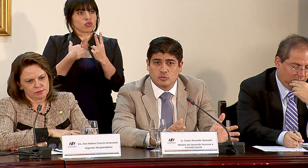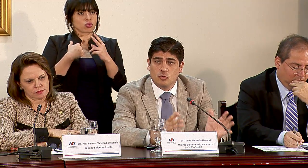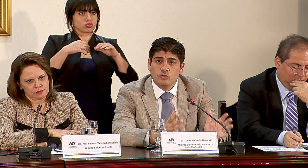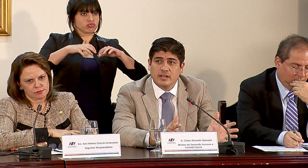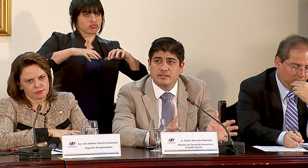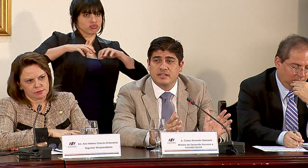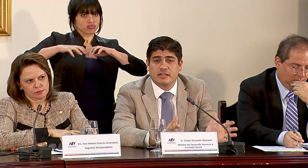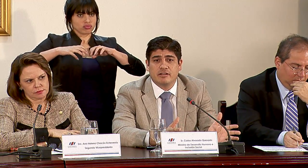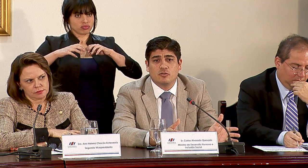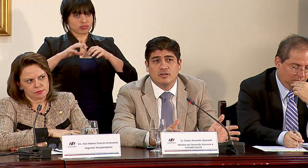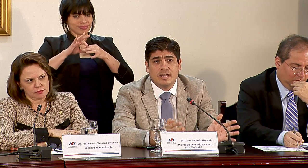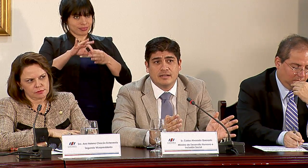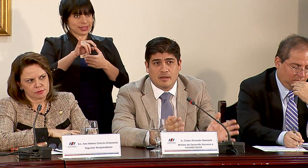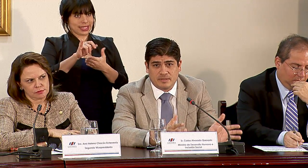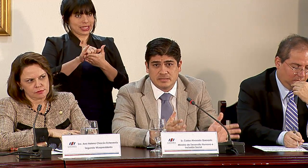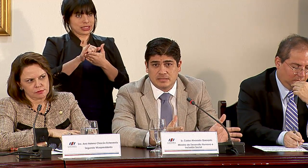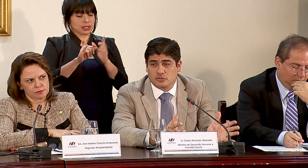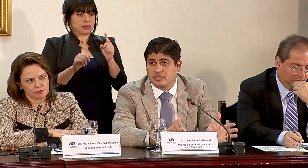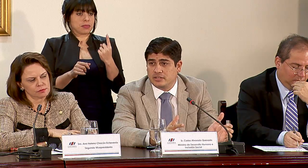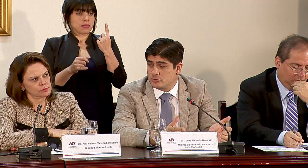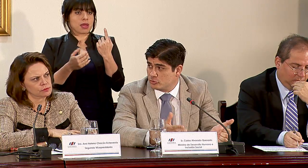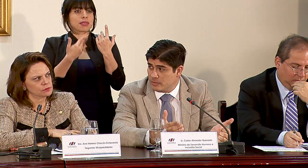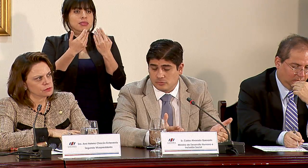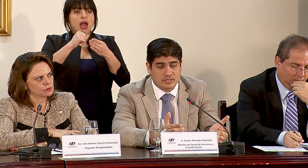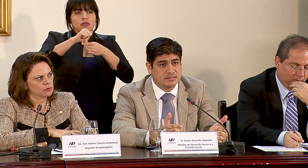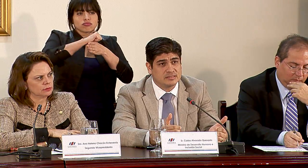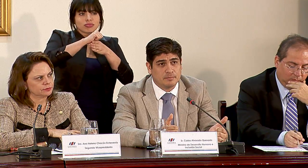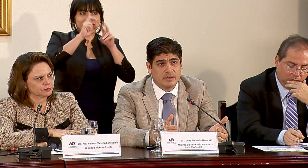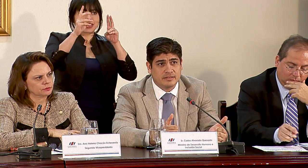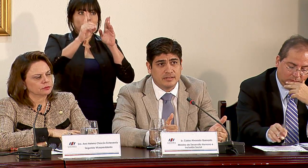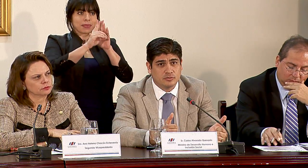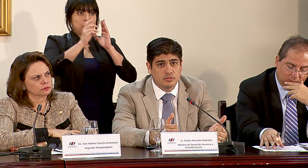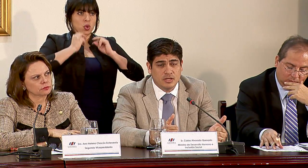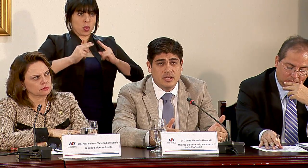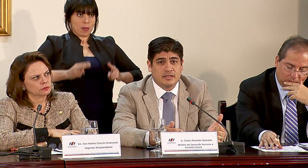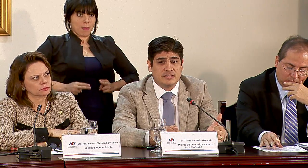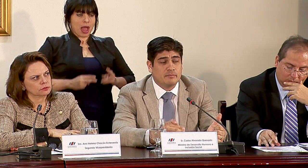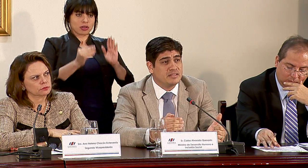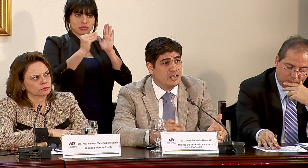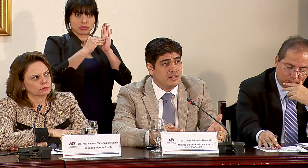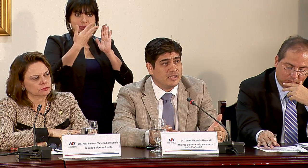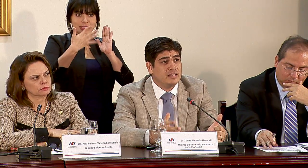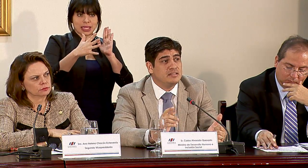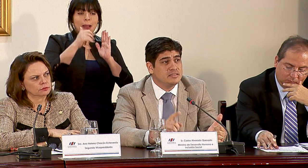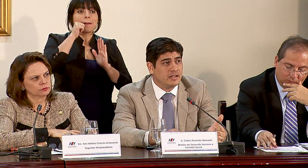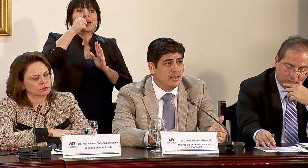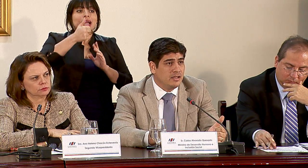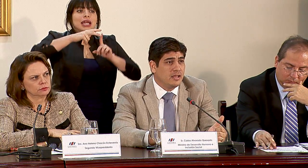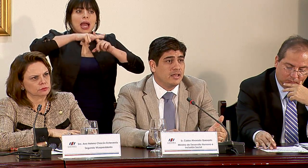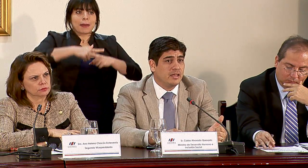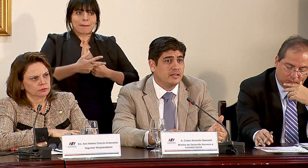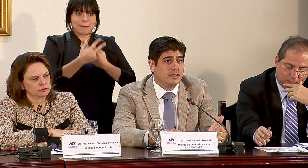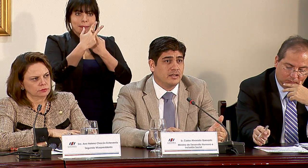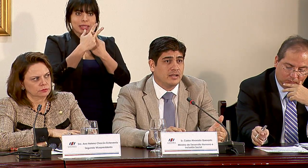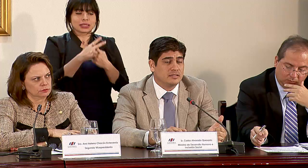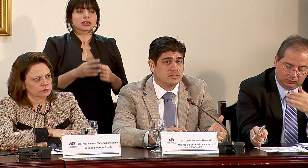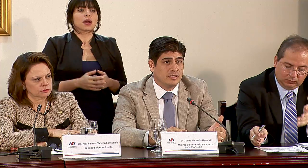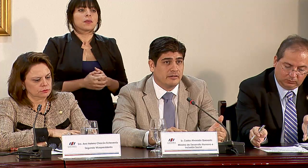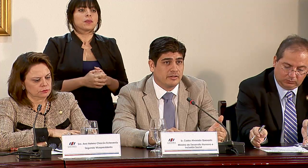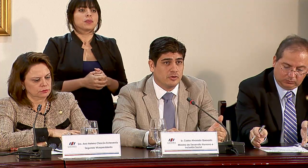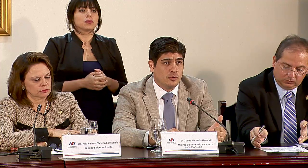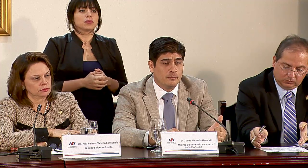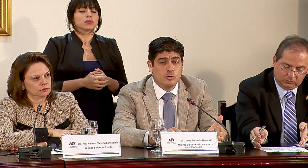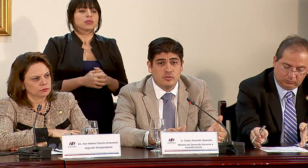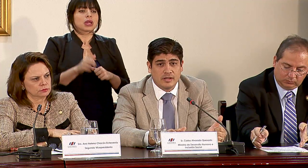toman de esto. Una tiene que ver con la capacitación en derechos humanos, que aquí se está planteando, que ya mañana iniciará en la